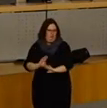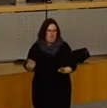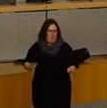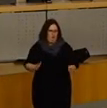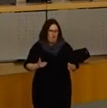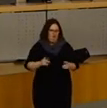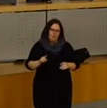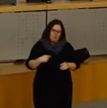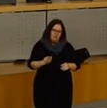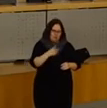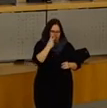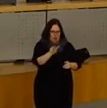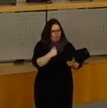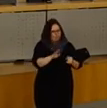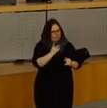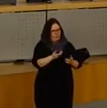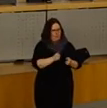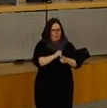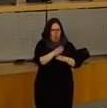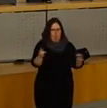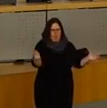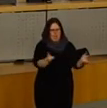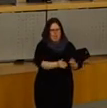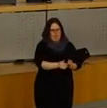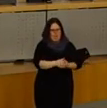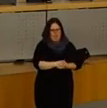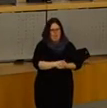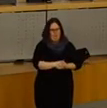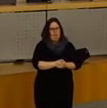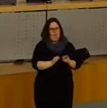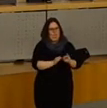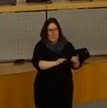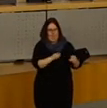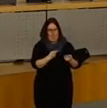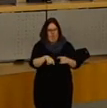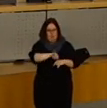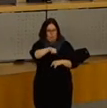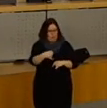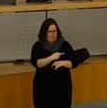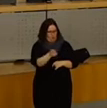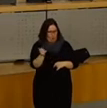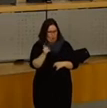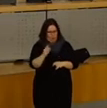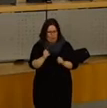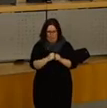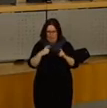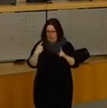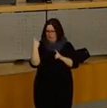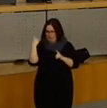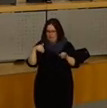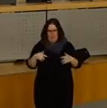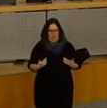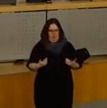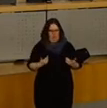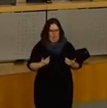dass man dieses problem auf die art und weise an ein anderes projekt wo sie auch im hintergrund bilder sehen ist